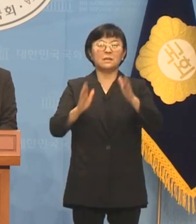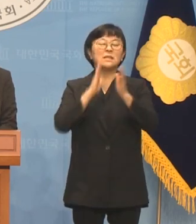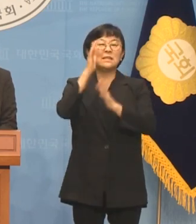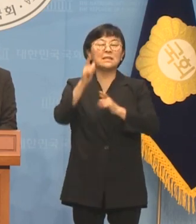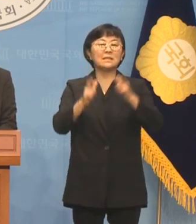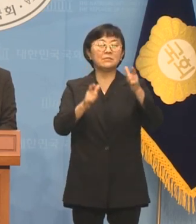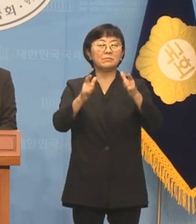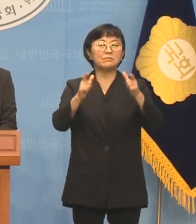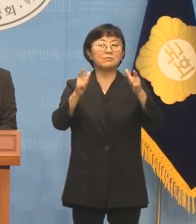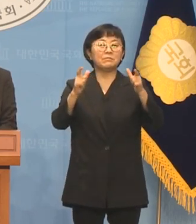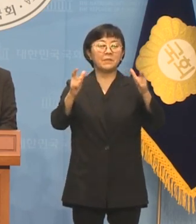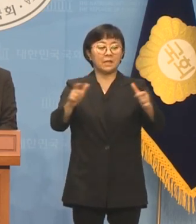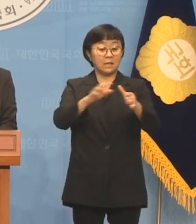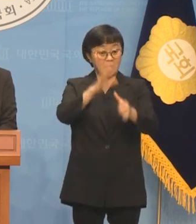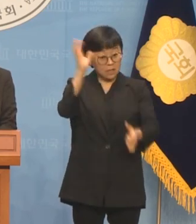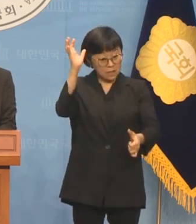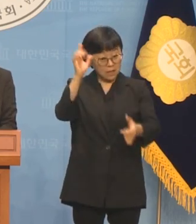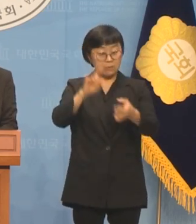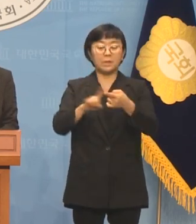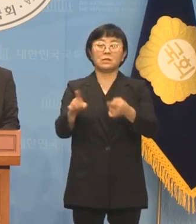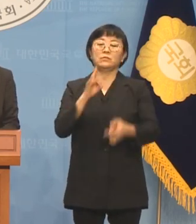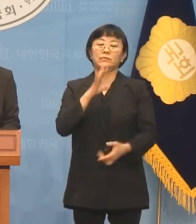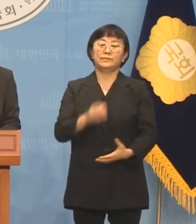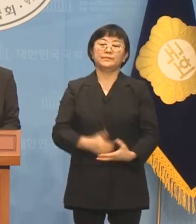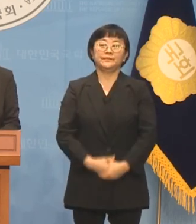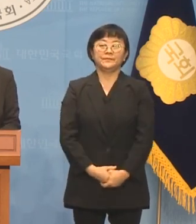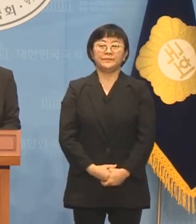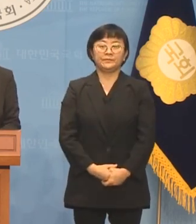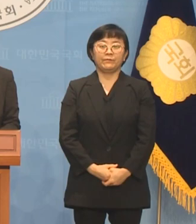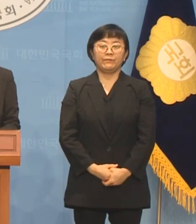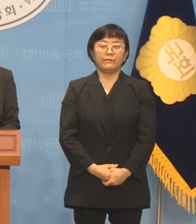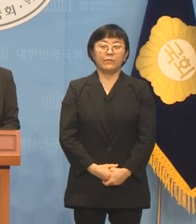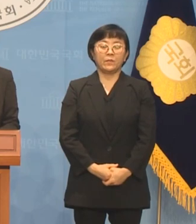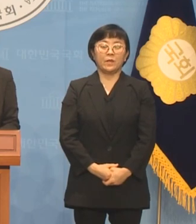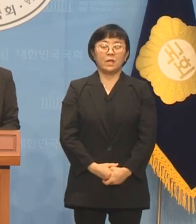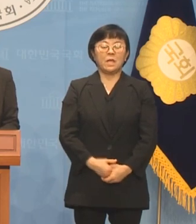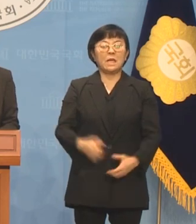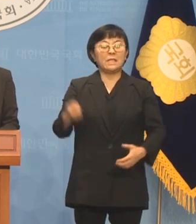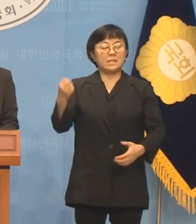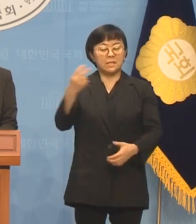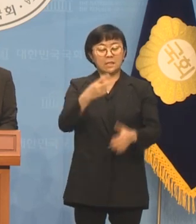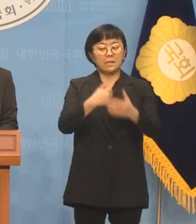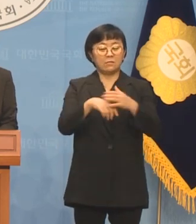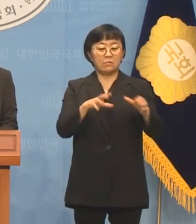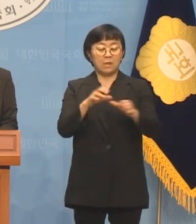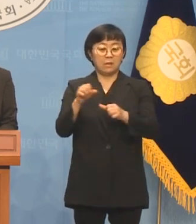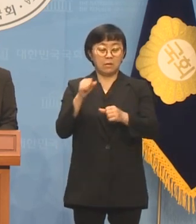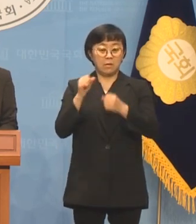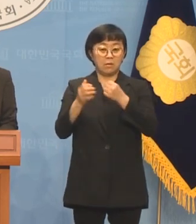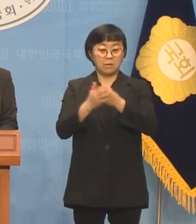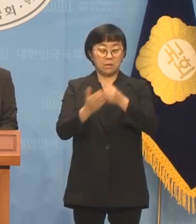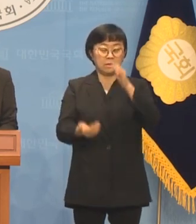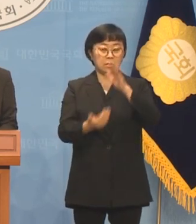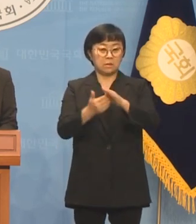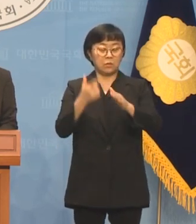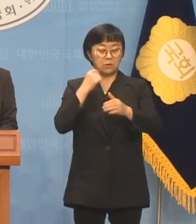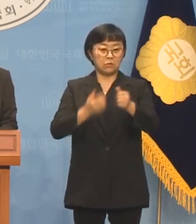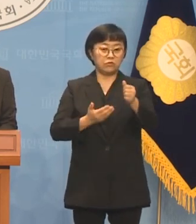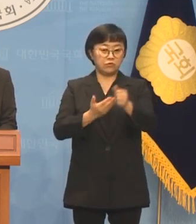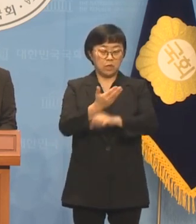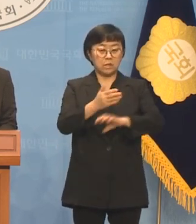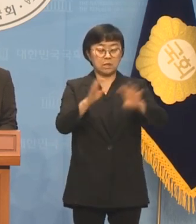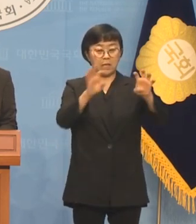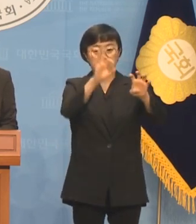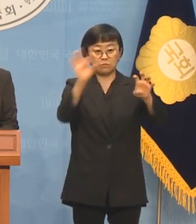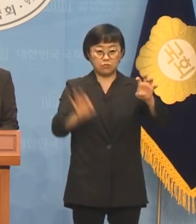해제라는 헛발질만 하고 있습니다. 아리백을 달성하지 못하면 수출액이 40%나